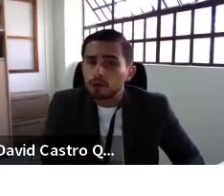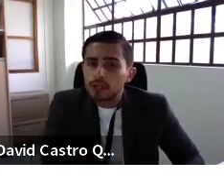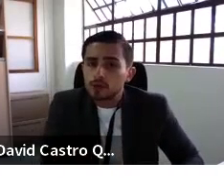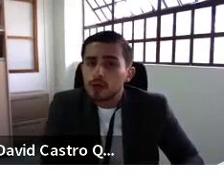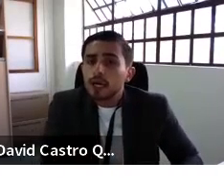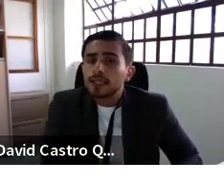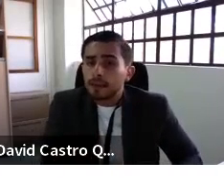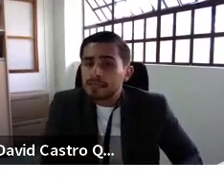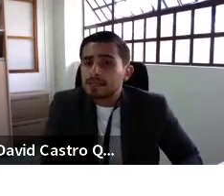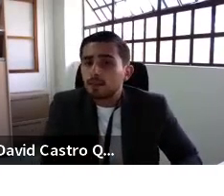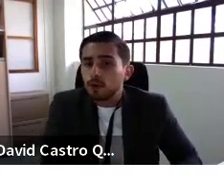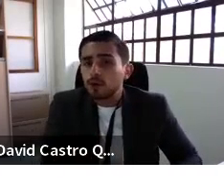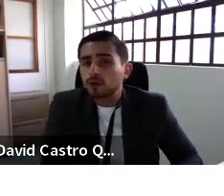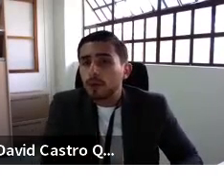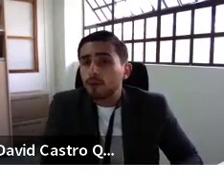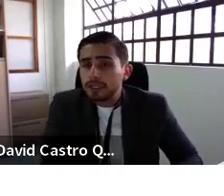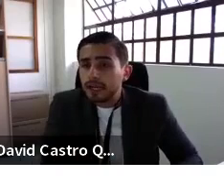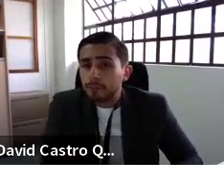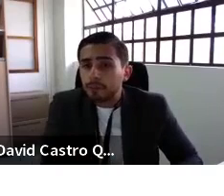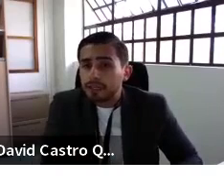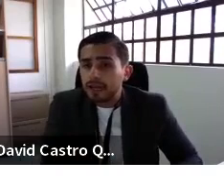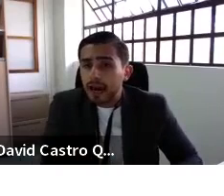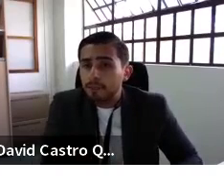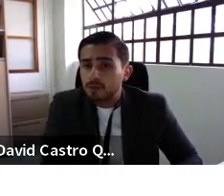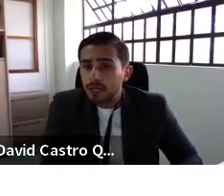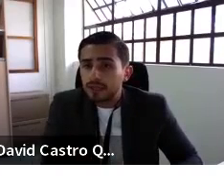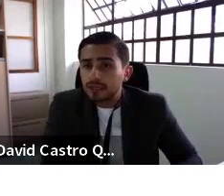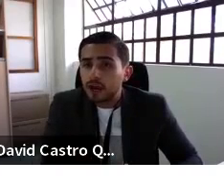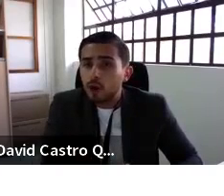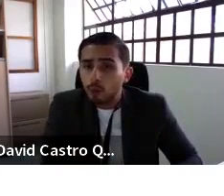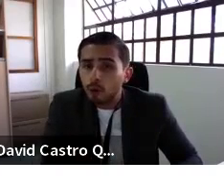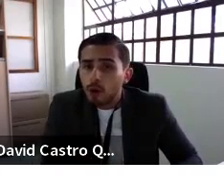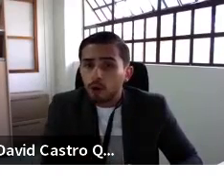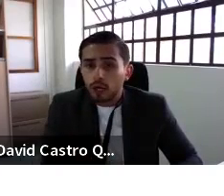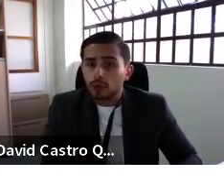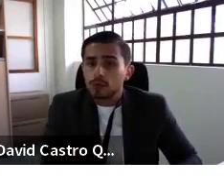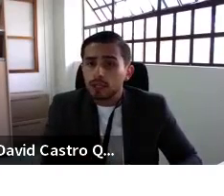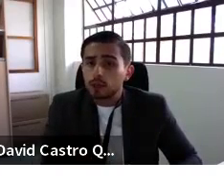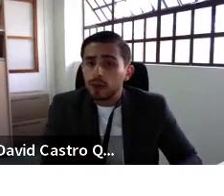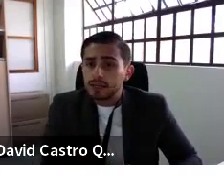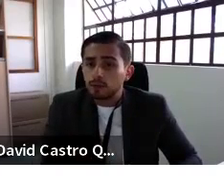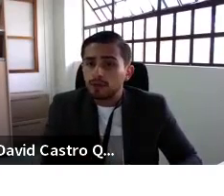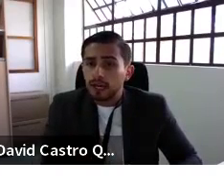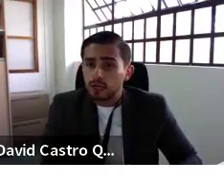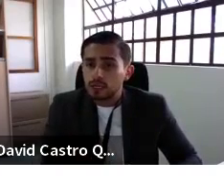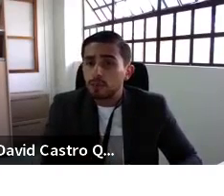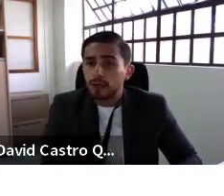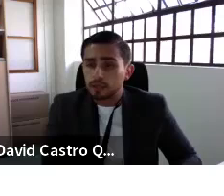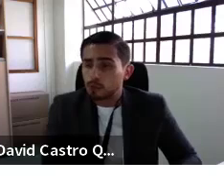contexto y también se estimula una cultura política que permita que cada persona entienda cómo con el conocimiento puede hacer modificaciones y impactar su